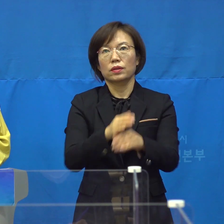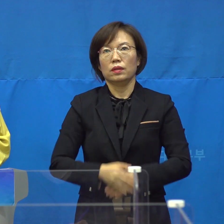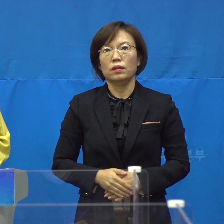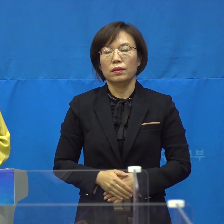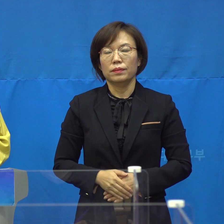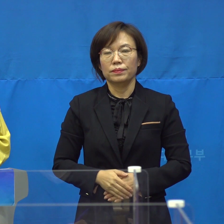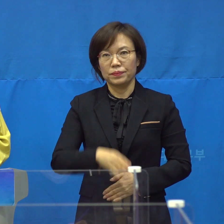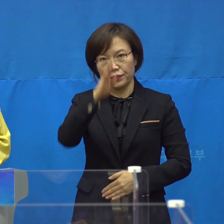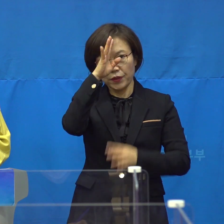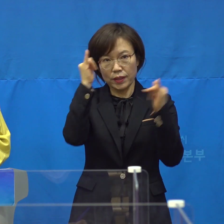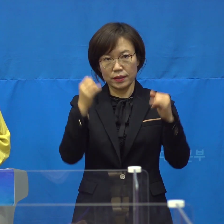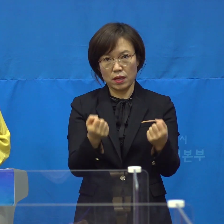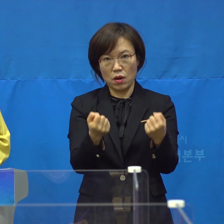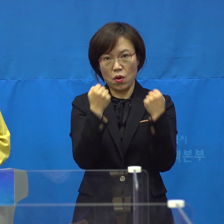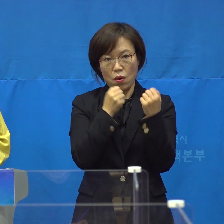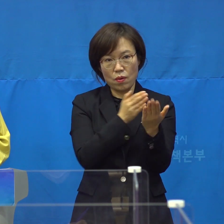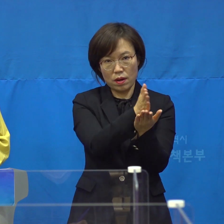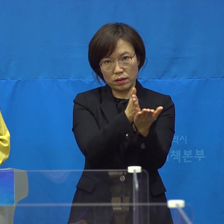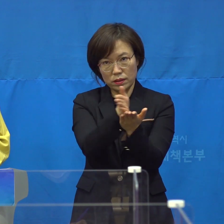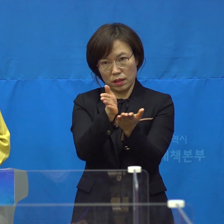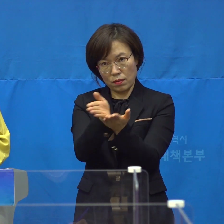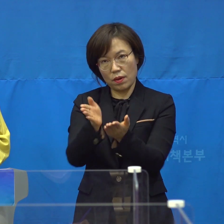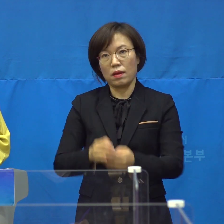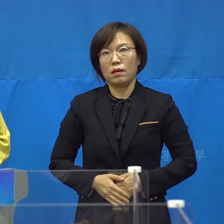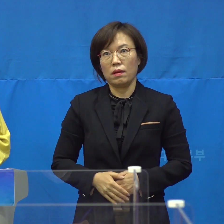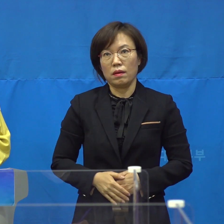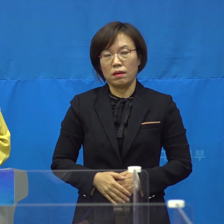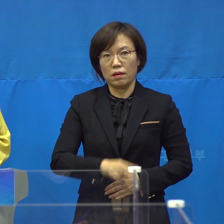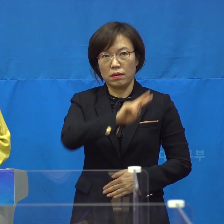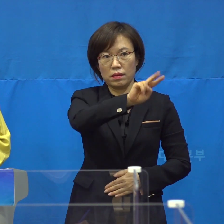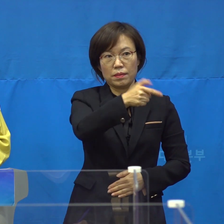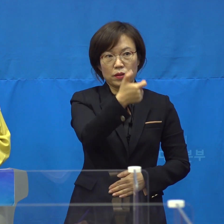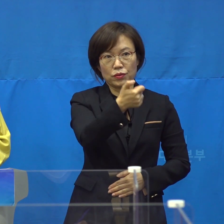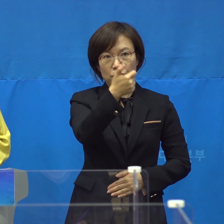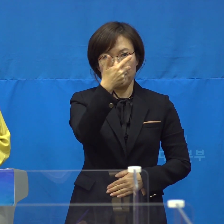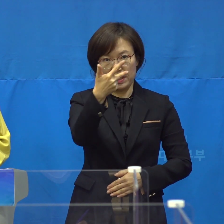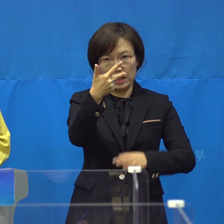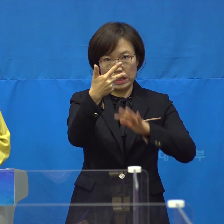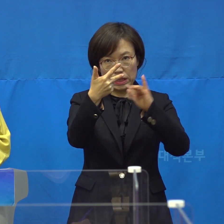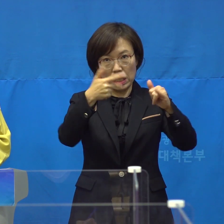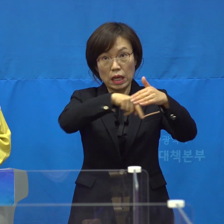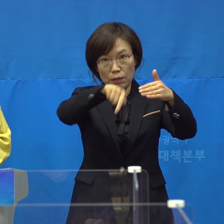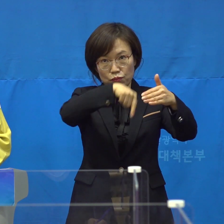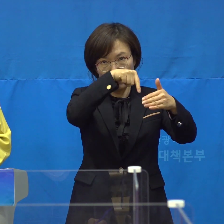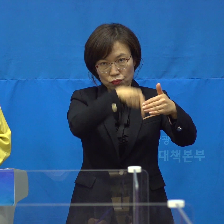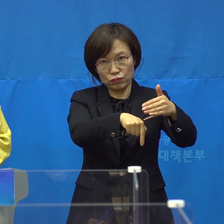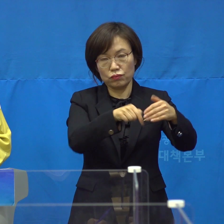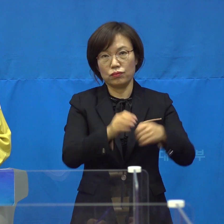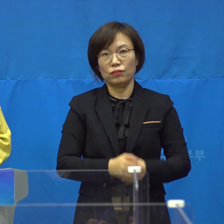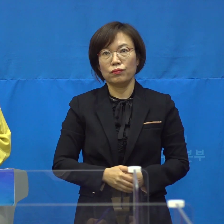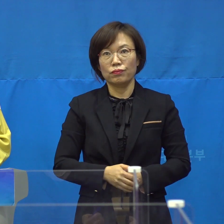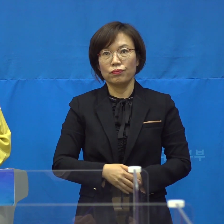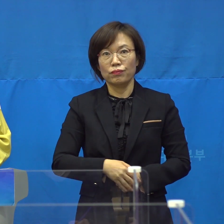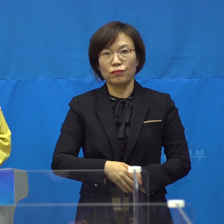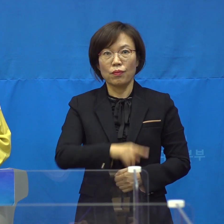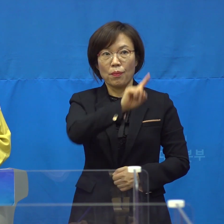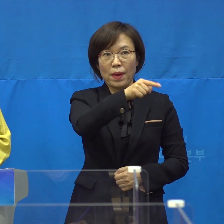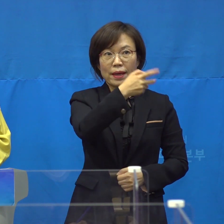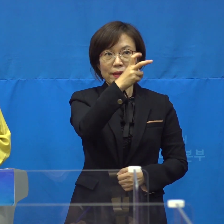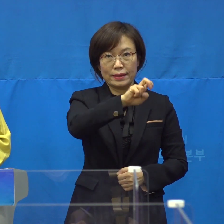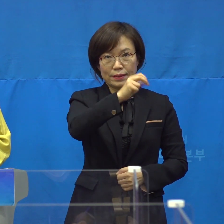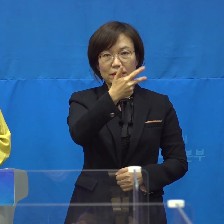그 다음 환자 건강 상태별 현황입니다. 267명 중에 양호